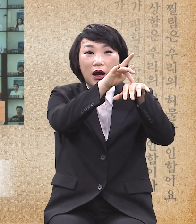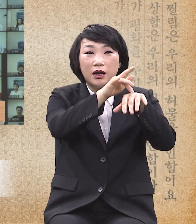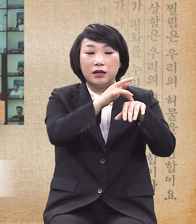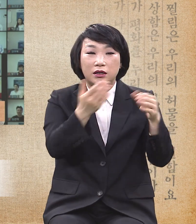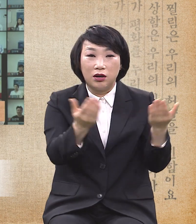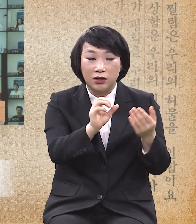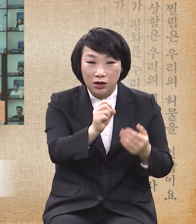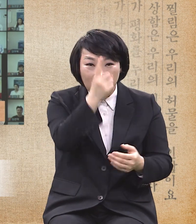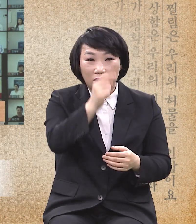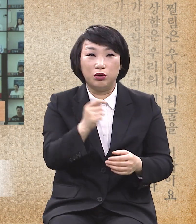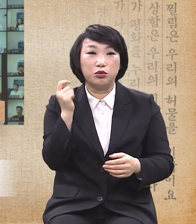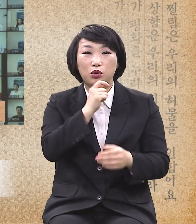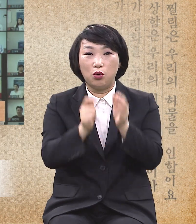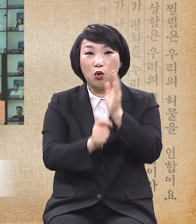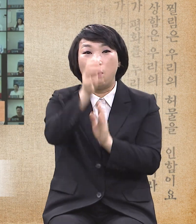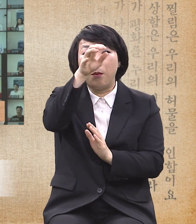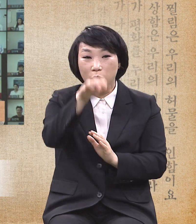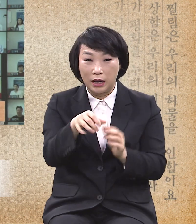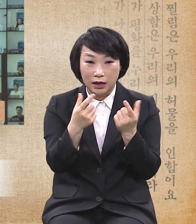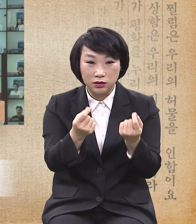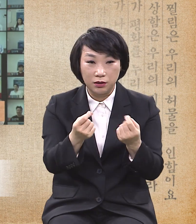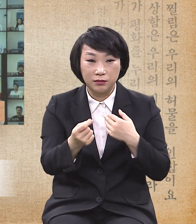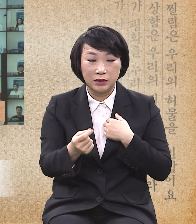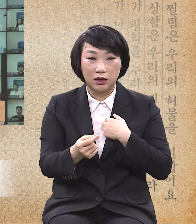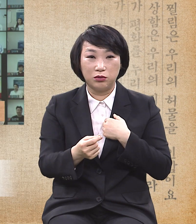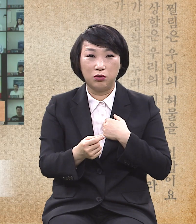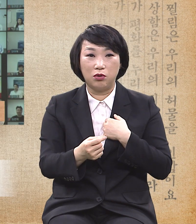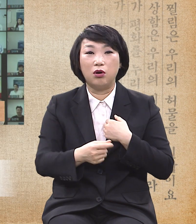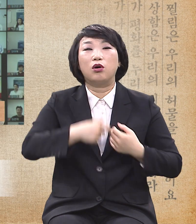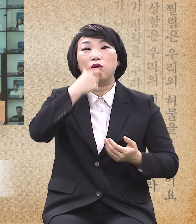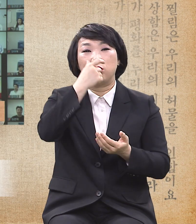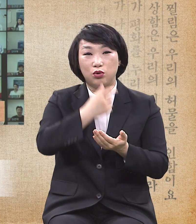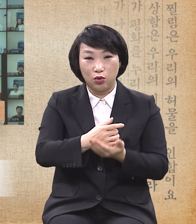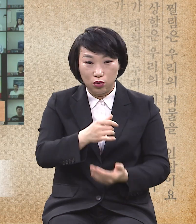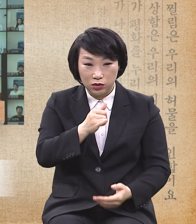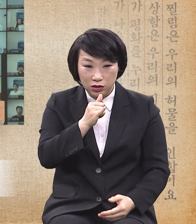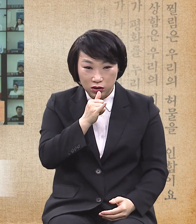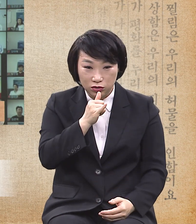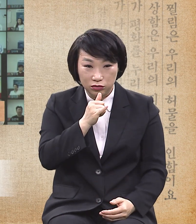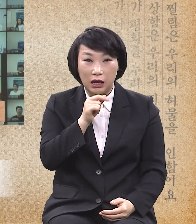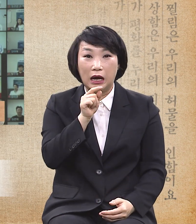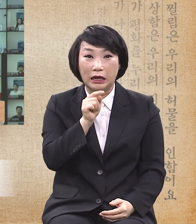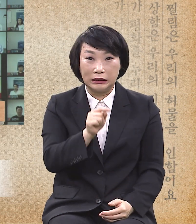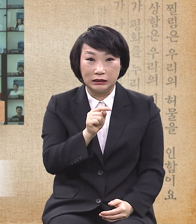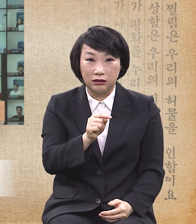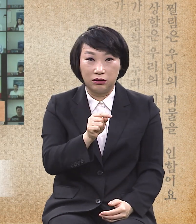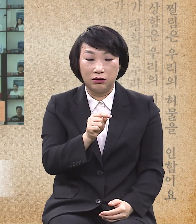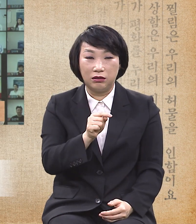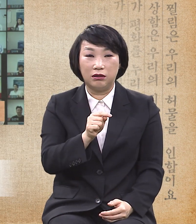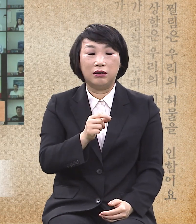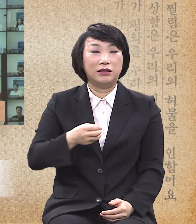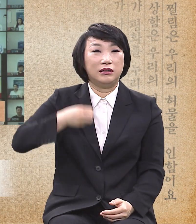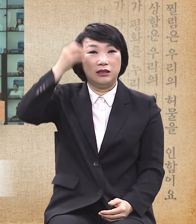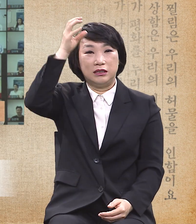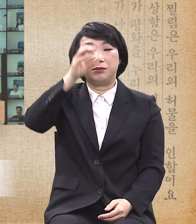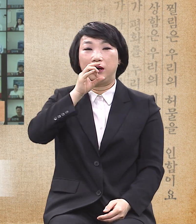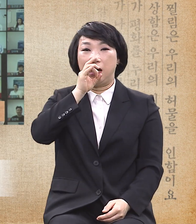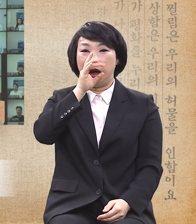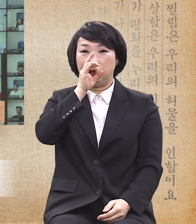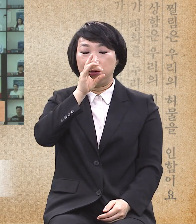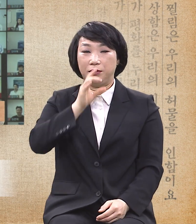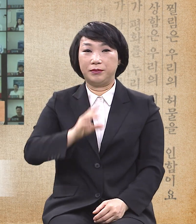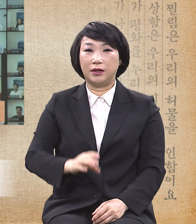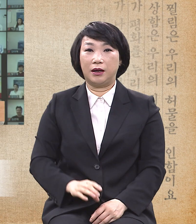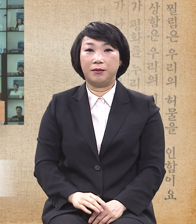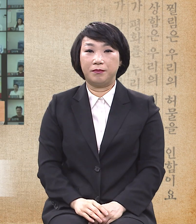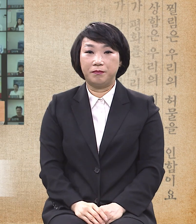의해서 소돔과 고모라처럼 나도 농락당하고 있다라고 하는 사실을 잊어서는 절대